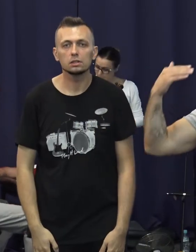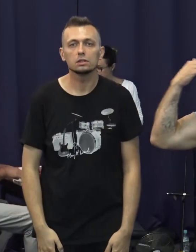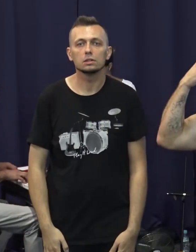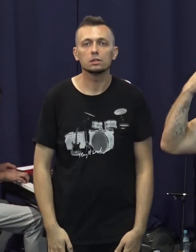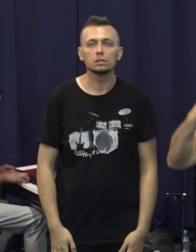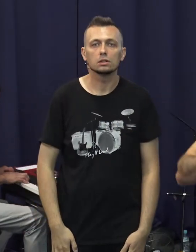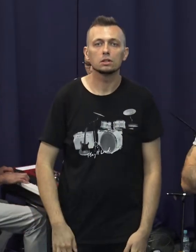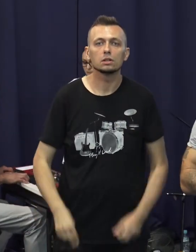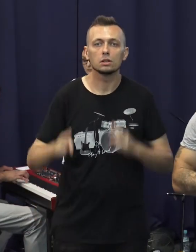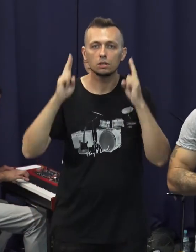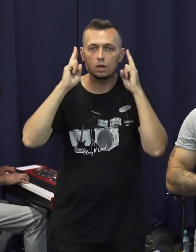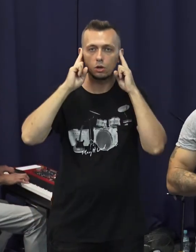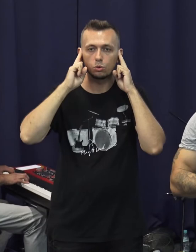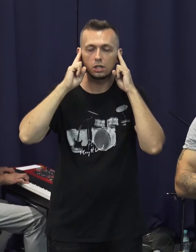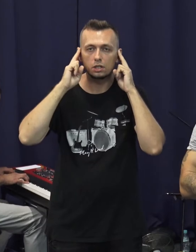ogłuchł